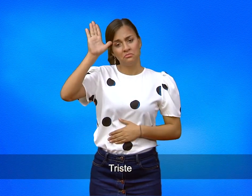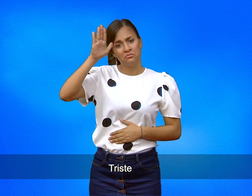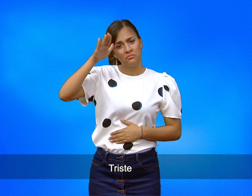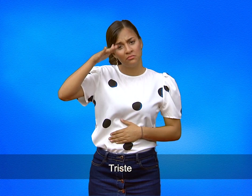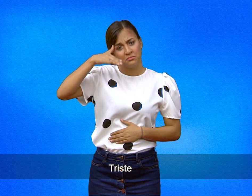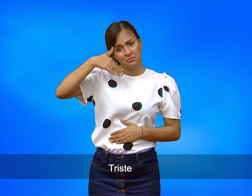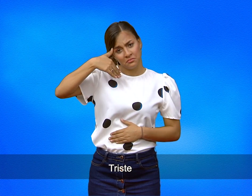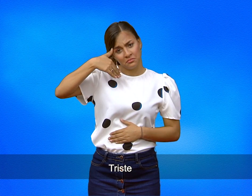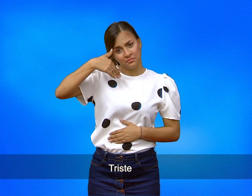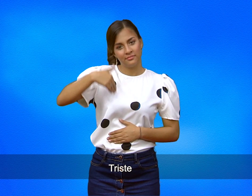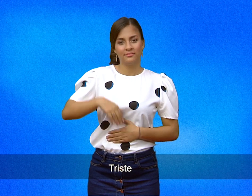Triste.